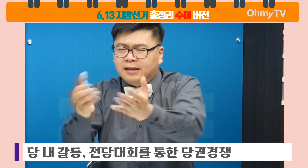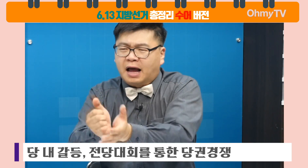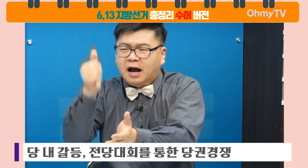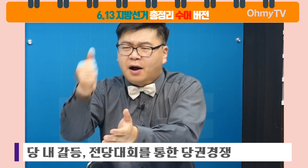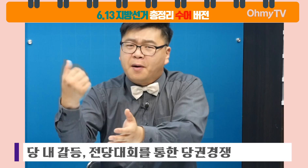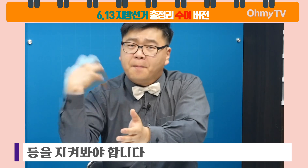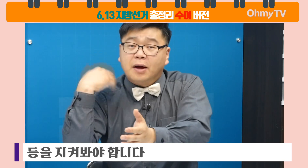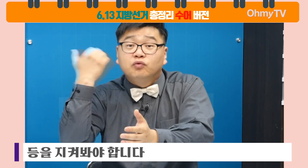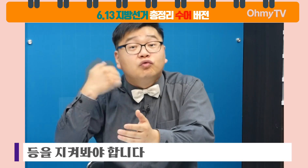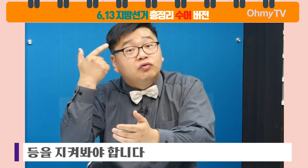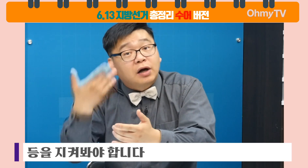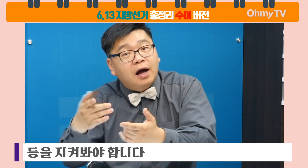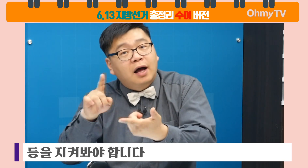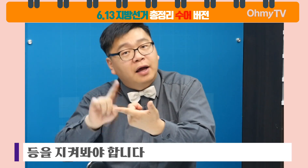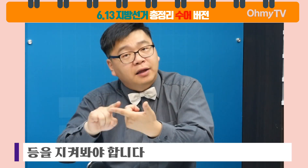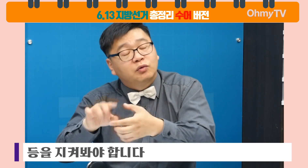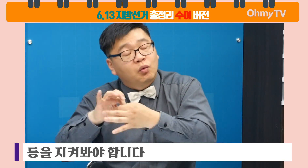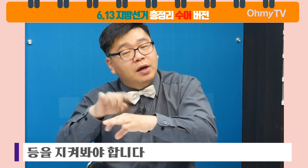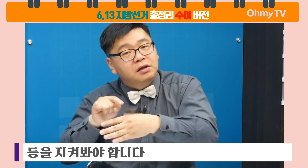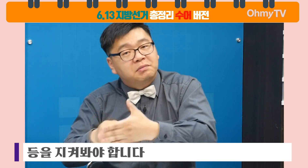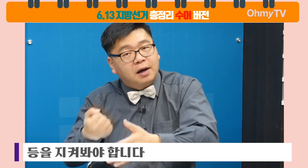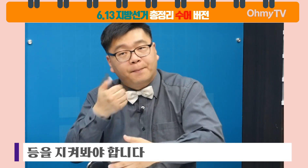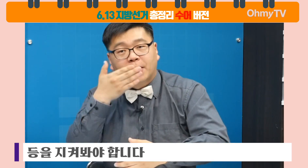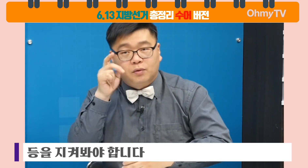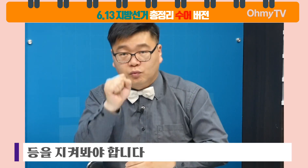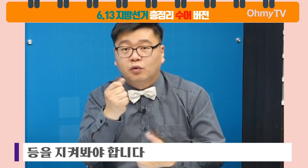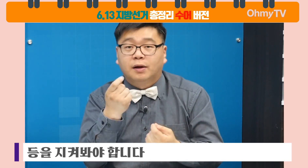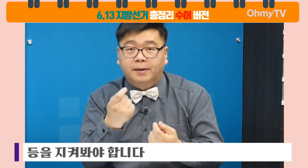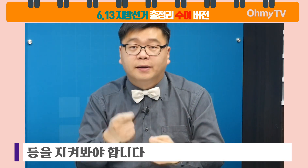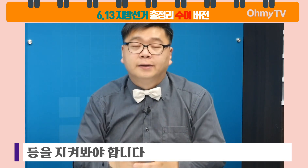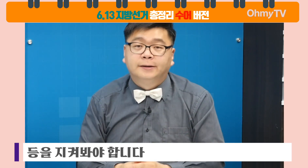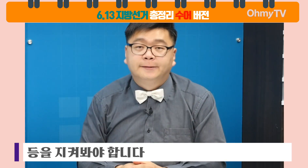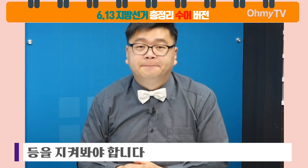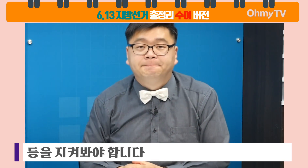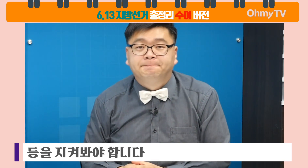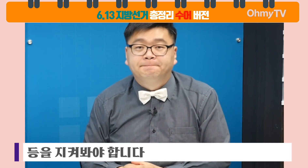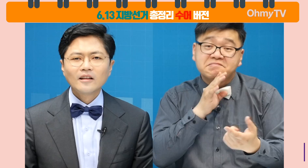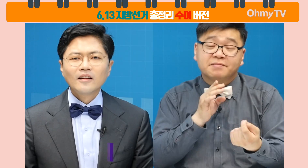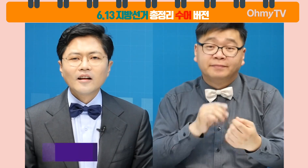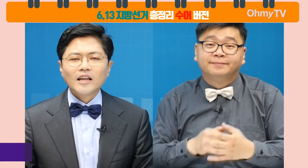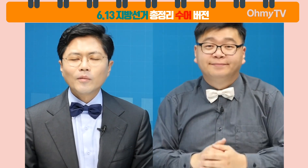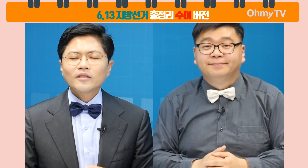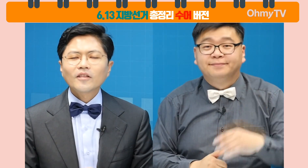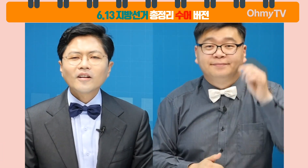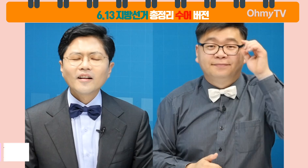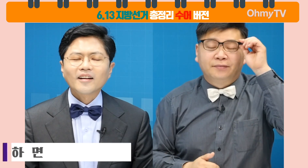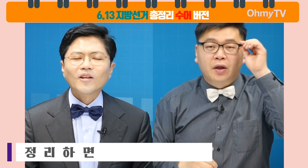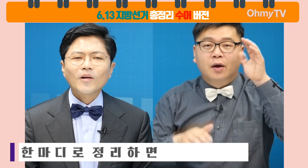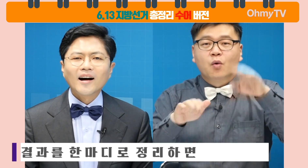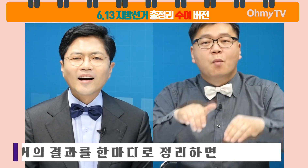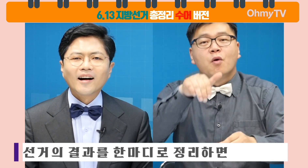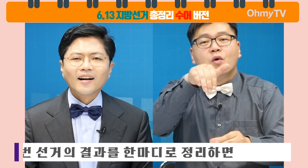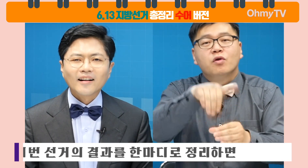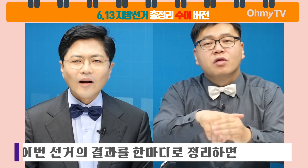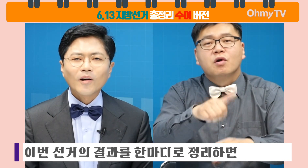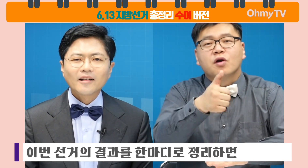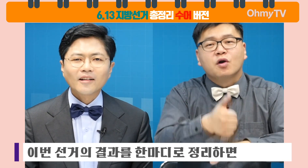어떻게 될 것인가 라고 하는 것을 지켜보는 것도 새로운 관전 포인트이지 않을까 싶습니다. 이번 선거의 결과라고 하는